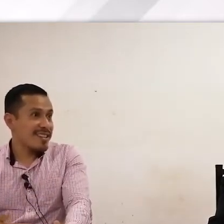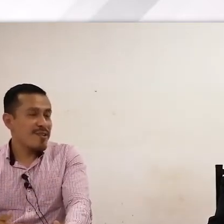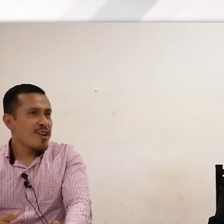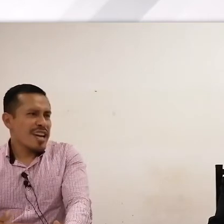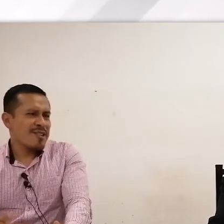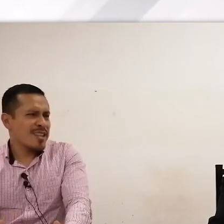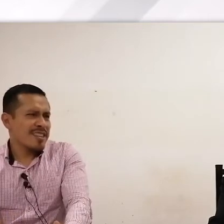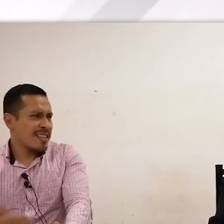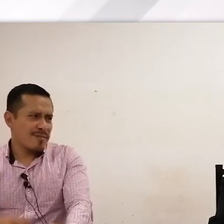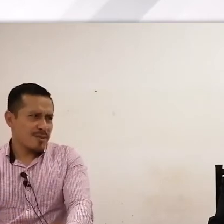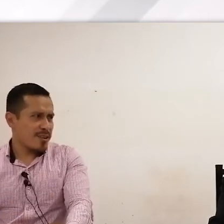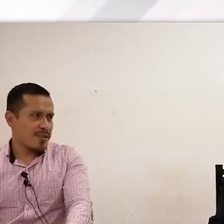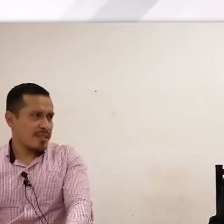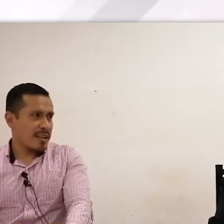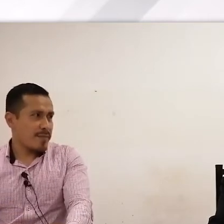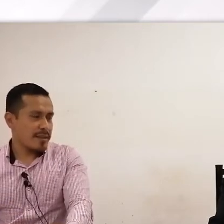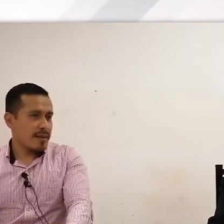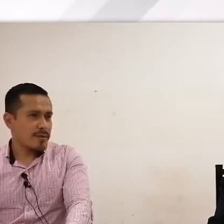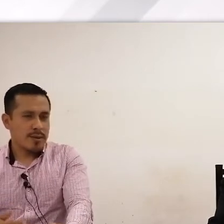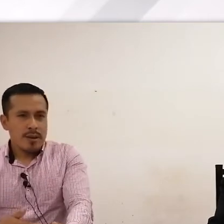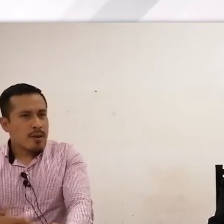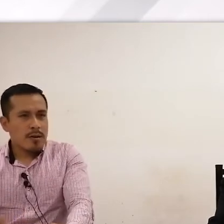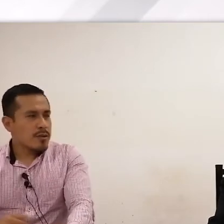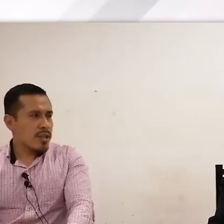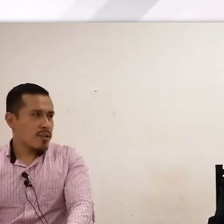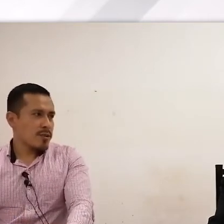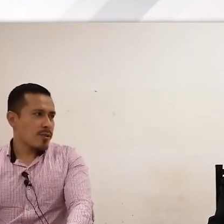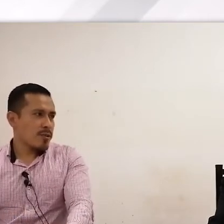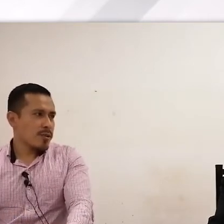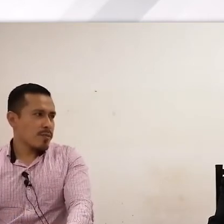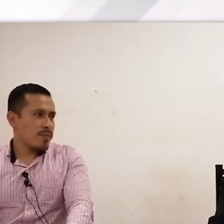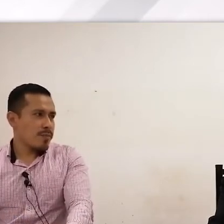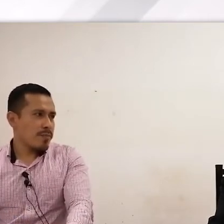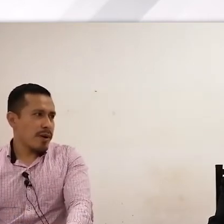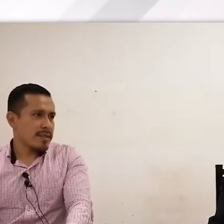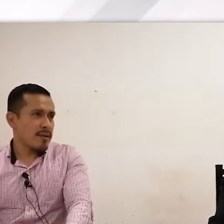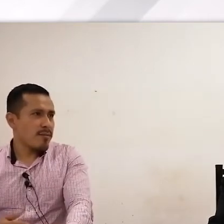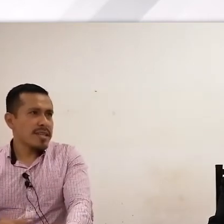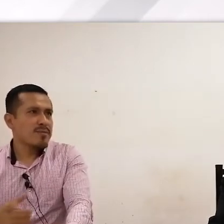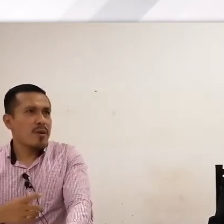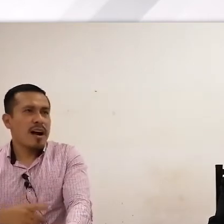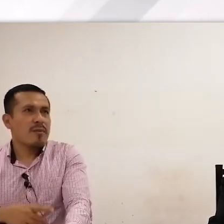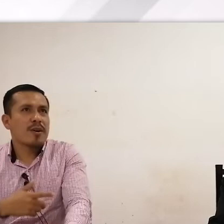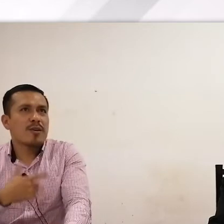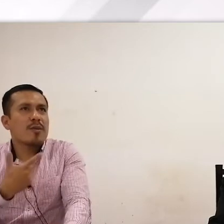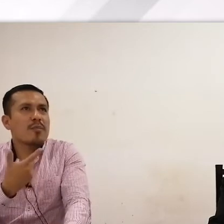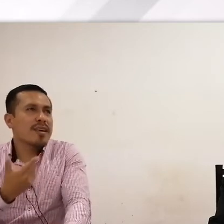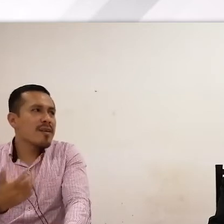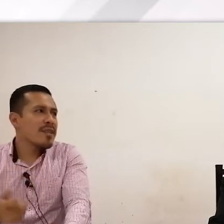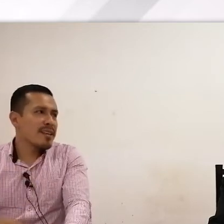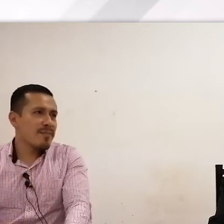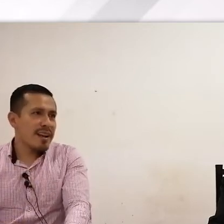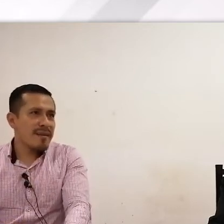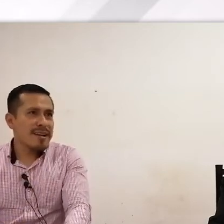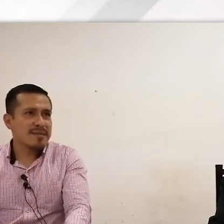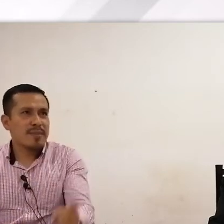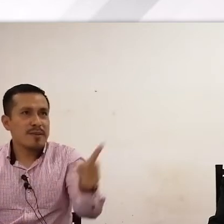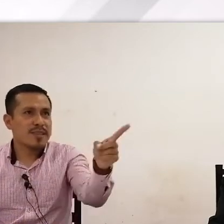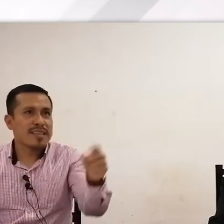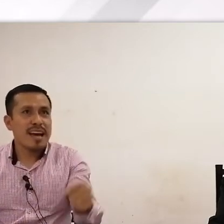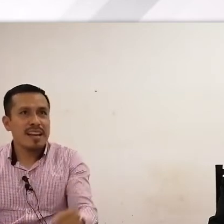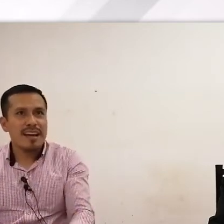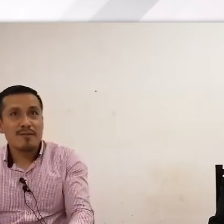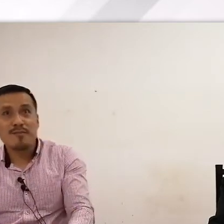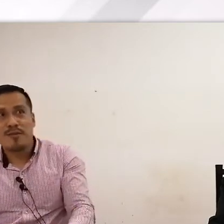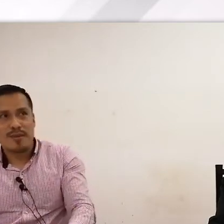van diciendo y los entendemos y los interpretamos. Con los niños sordos pasa lo mismo, a lo mejor no pueden emitir palabras,